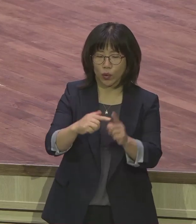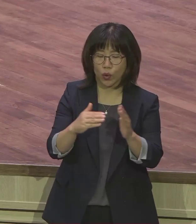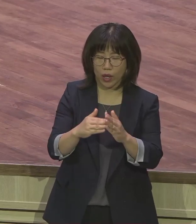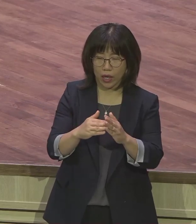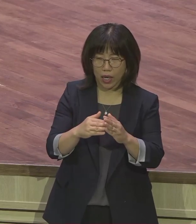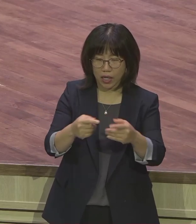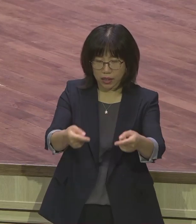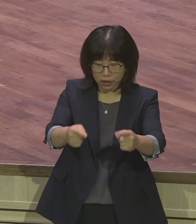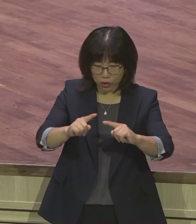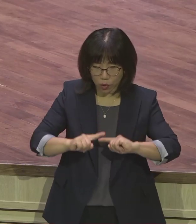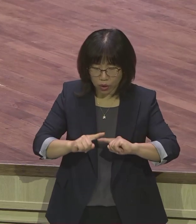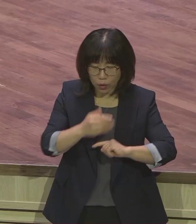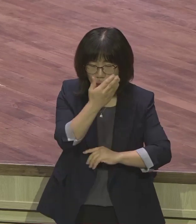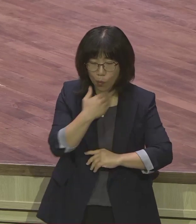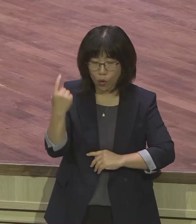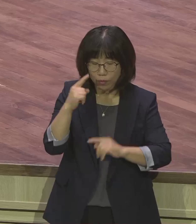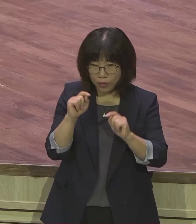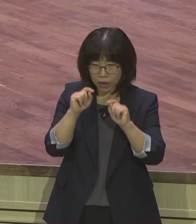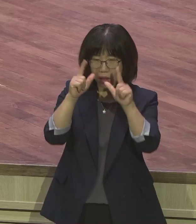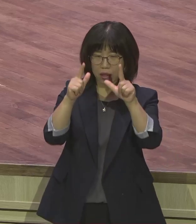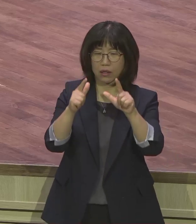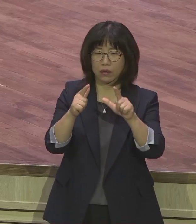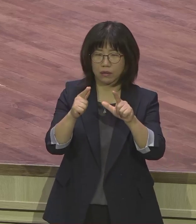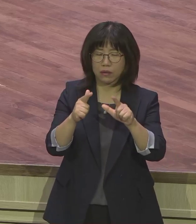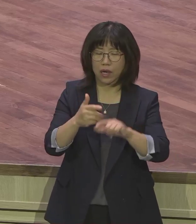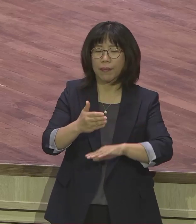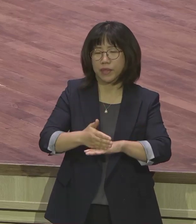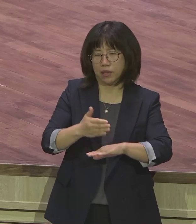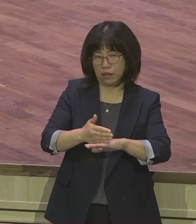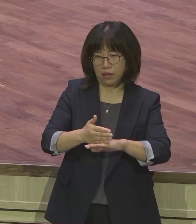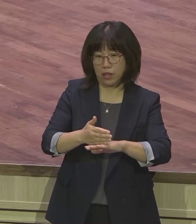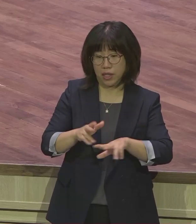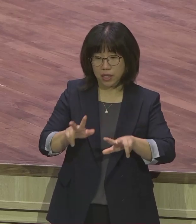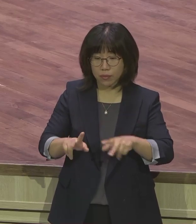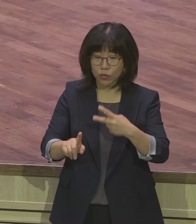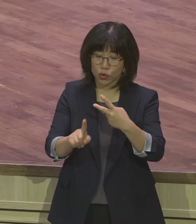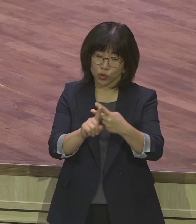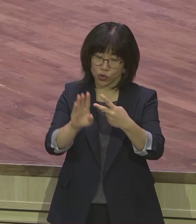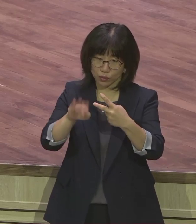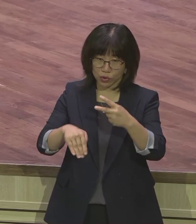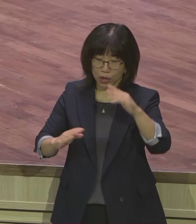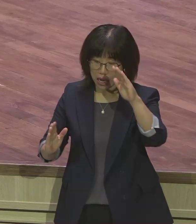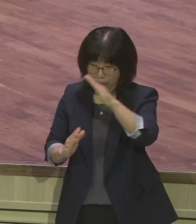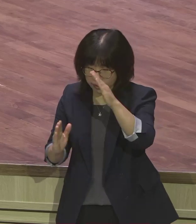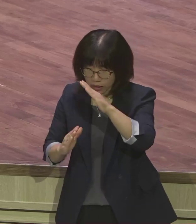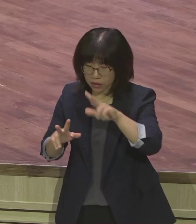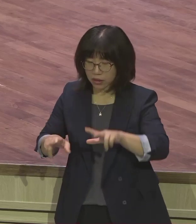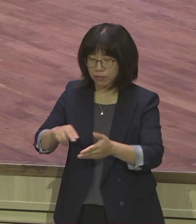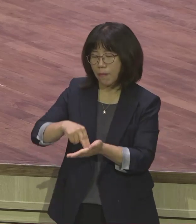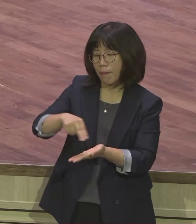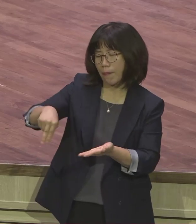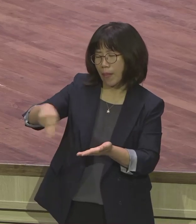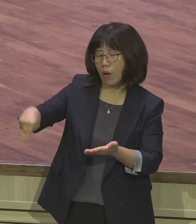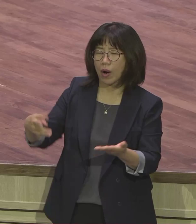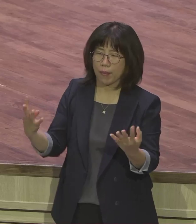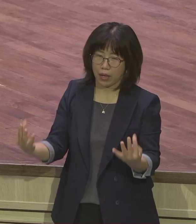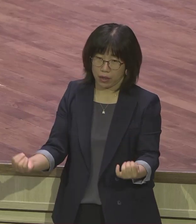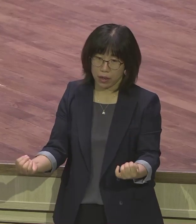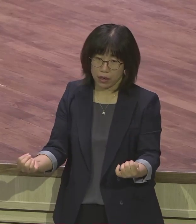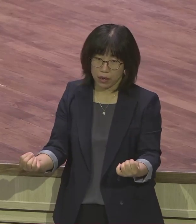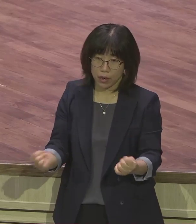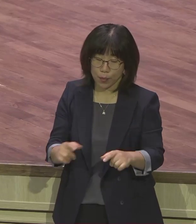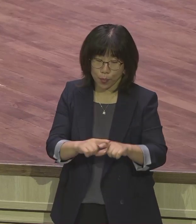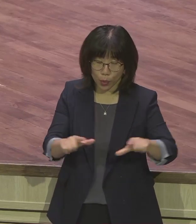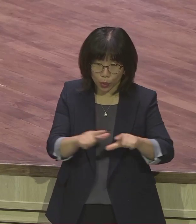들은 거 감사해야 돼요. 이 중독아이들 보세요. 이 아이들이 얼마나 방황시기에 청소년기에 얼마나 세상말로 위험한 시기입니까.